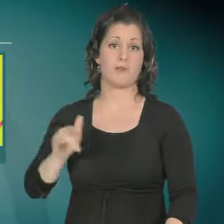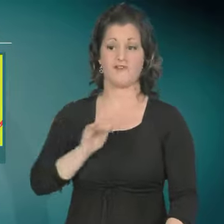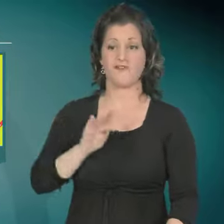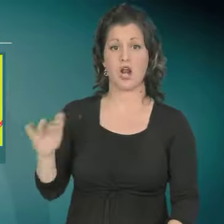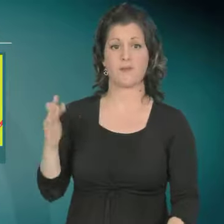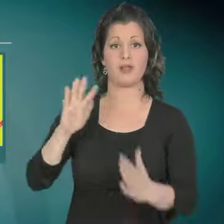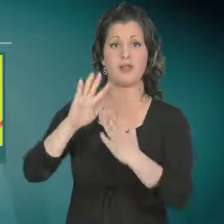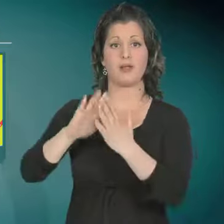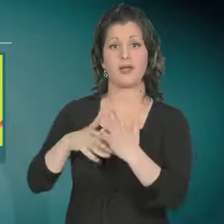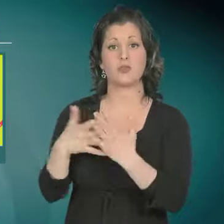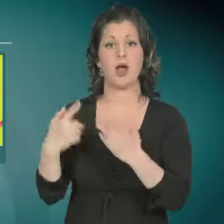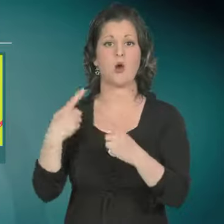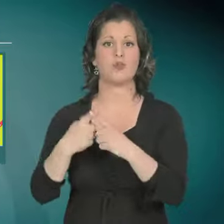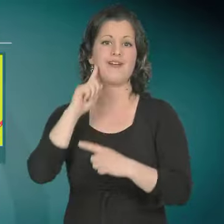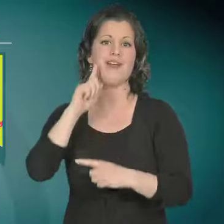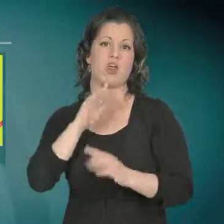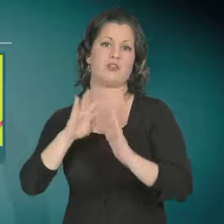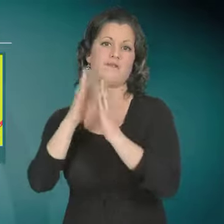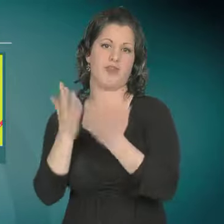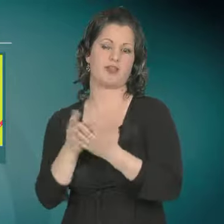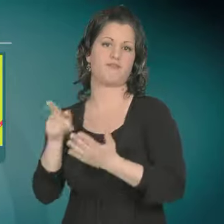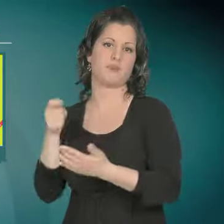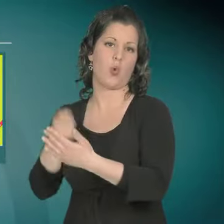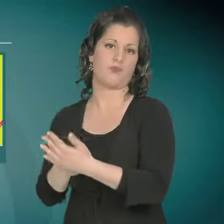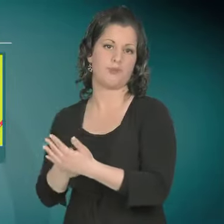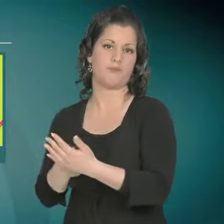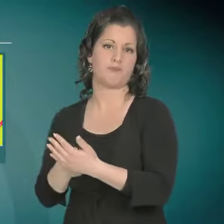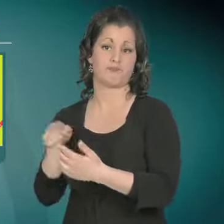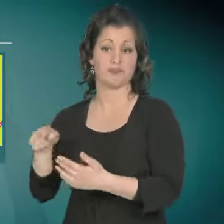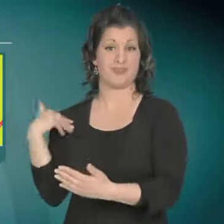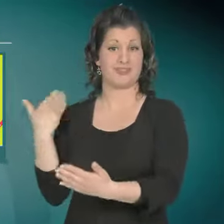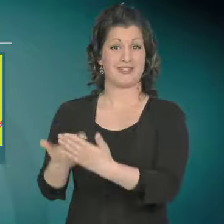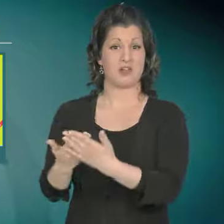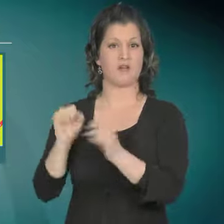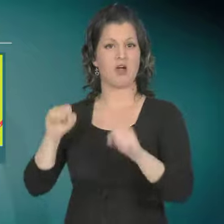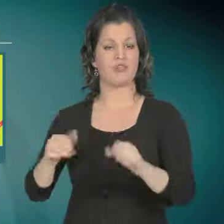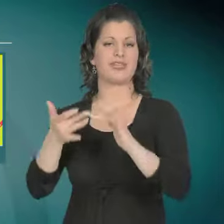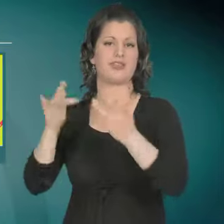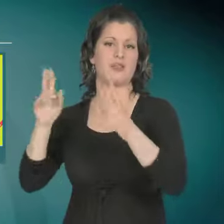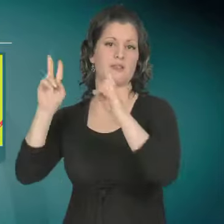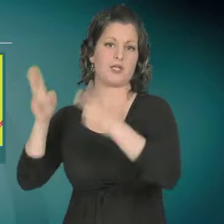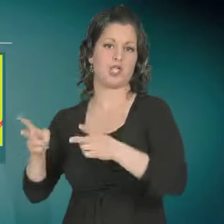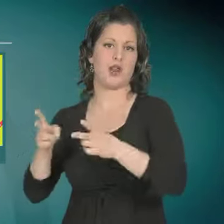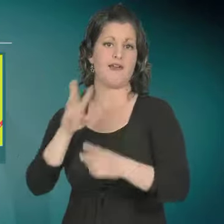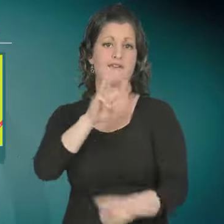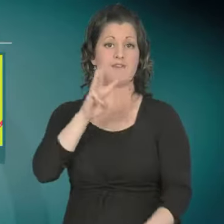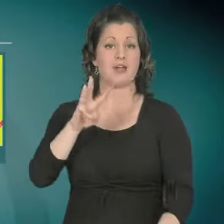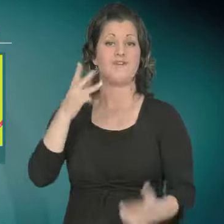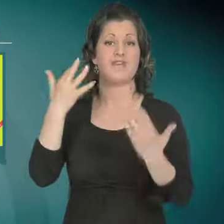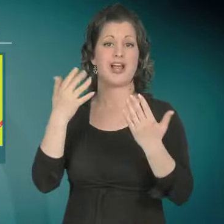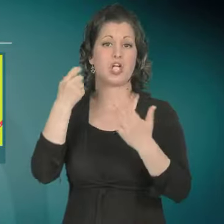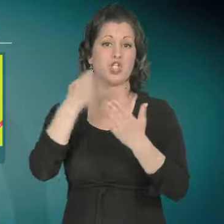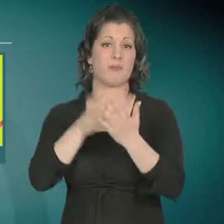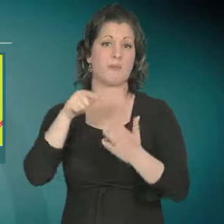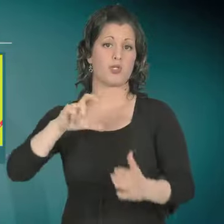und Spiele für Kinder und Erwachsene. Bis jetzt konnte man die Produkte übers Internet www.fingershop.ch